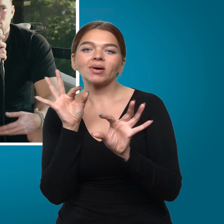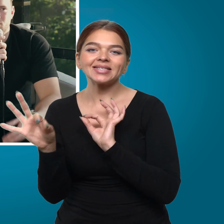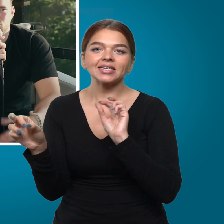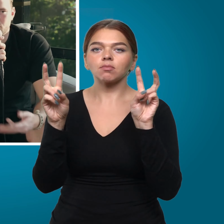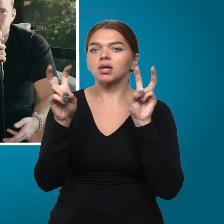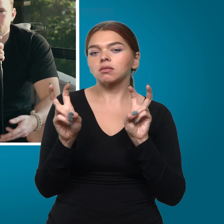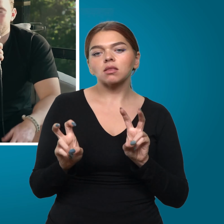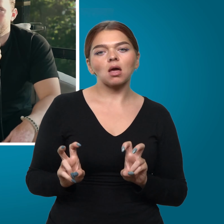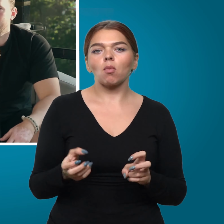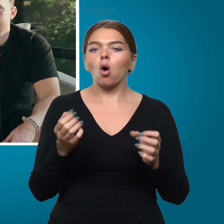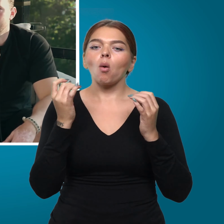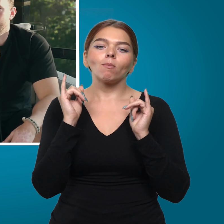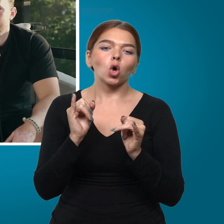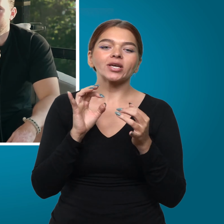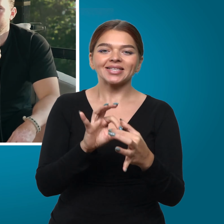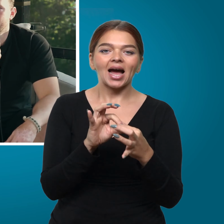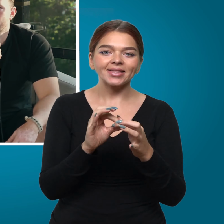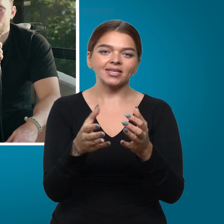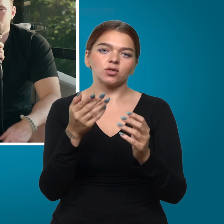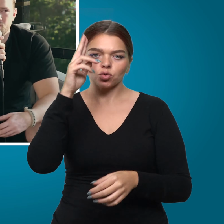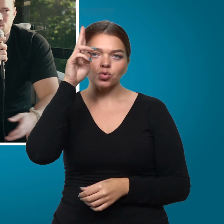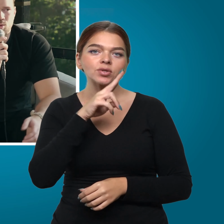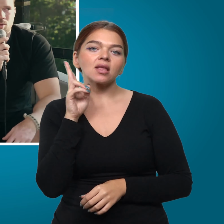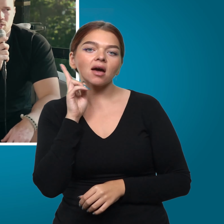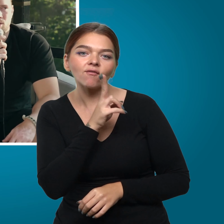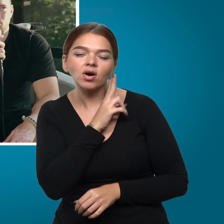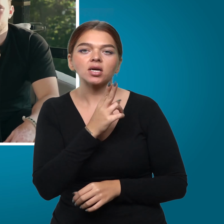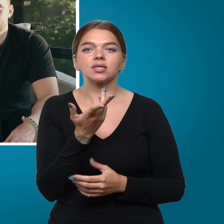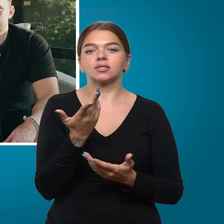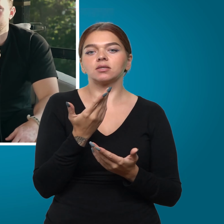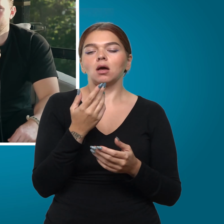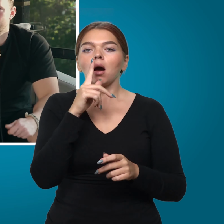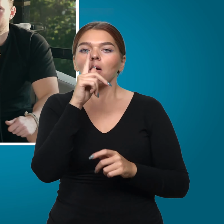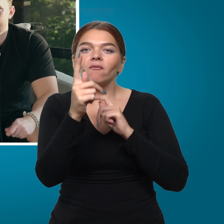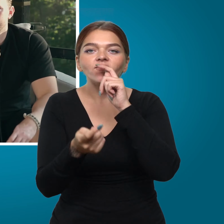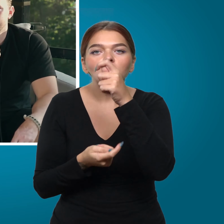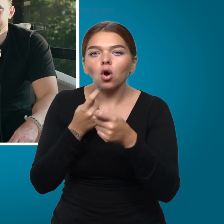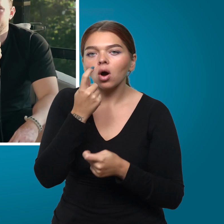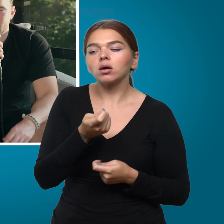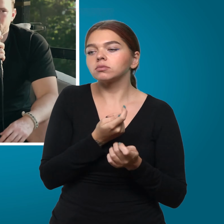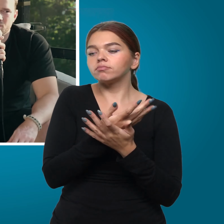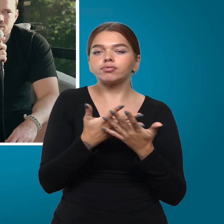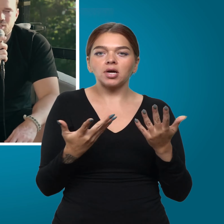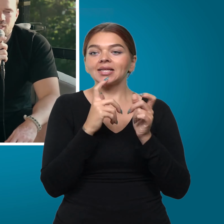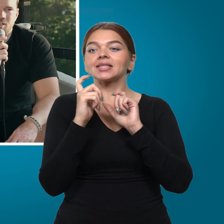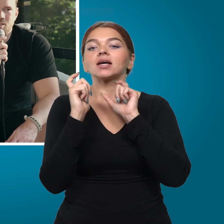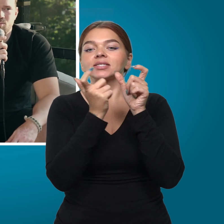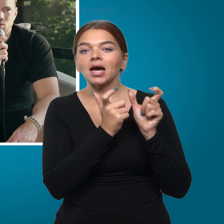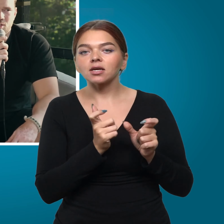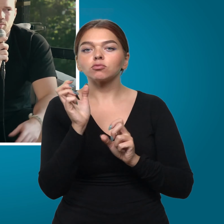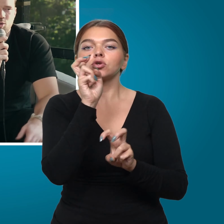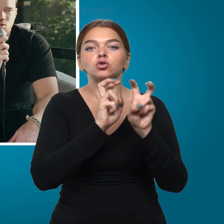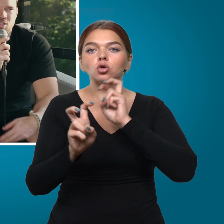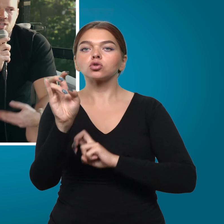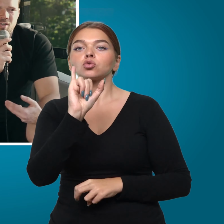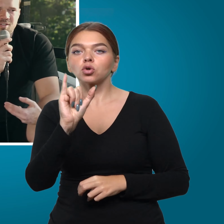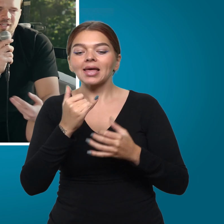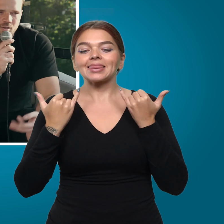atsakymų šiuolaikinėse knygose apie tai, o ne tai, kas buvo parašyta prieš 200-300 metų. Nes ten jau yra didžiaja dalim istorija, prie